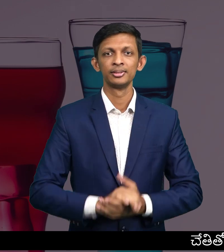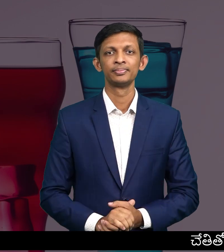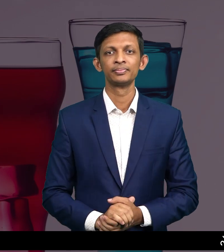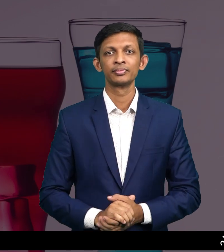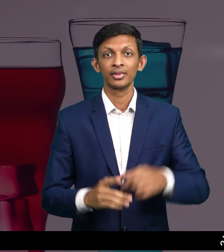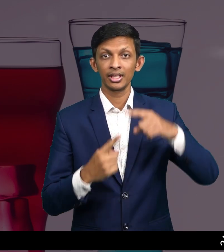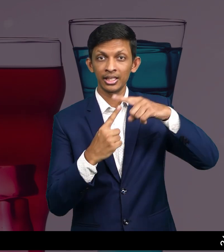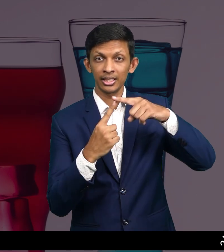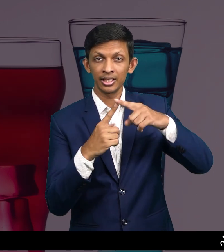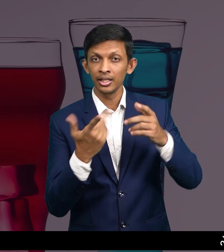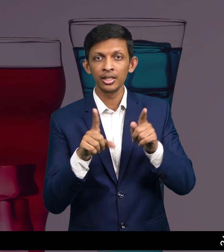నూర్పిడి,